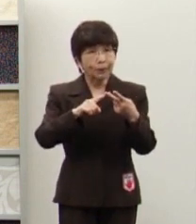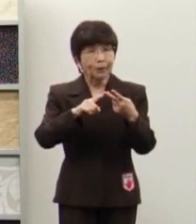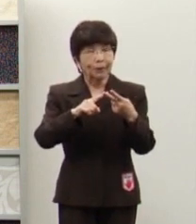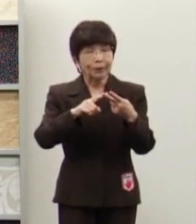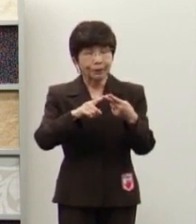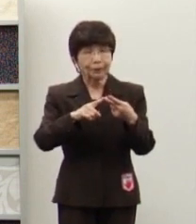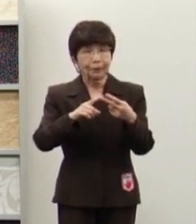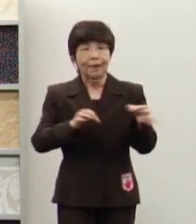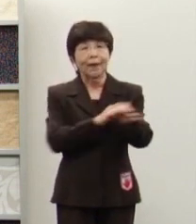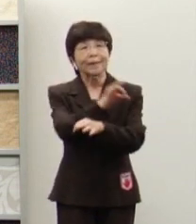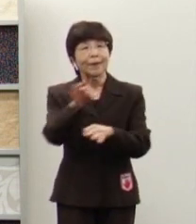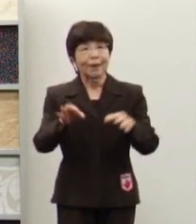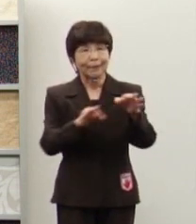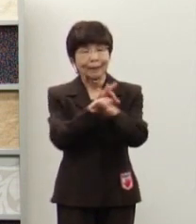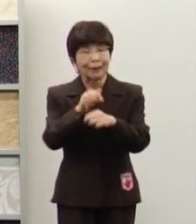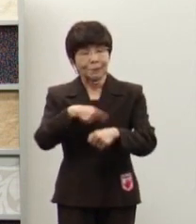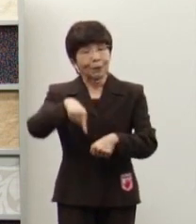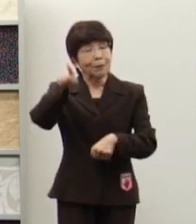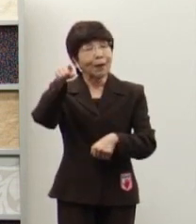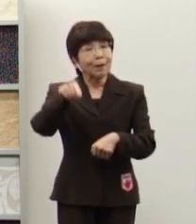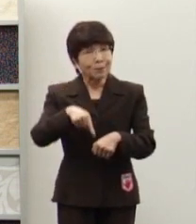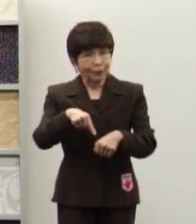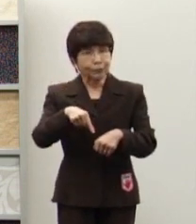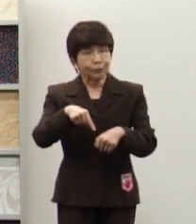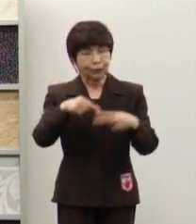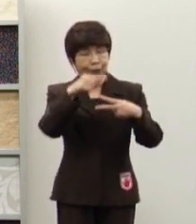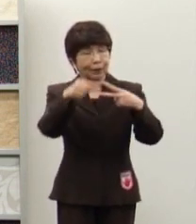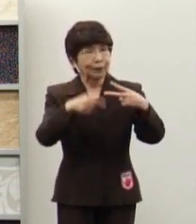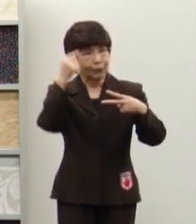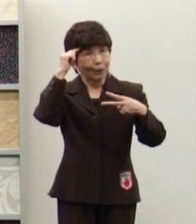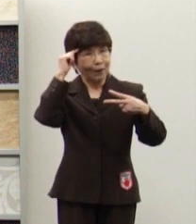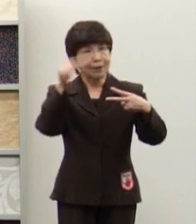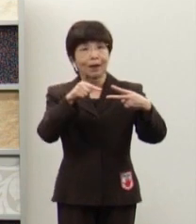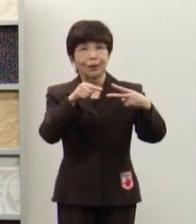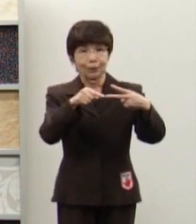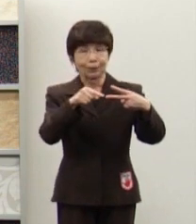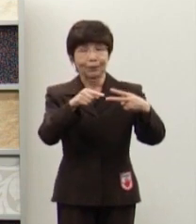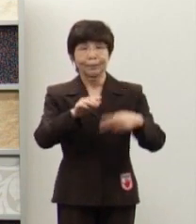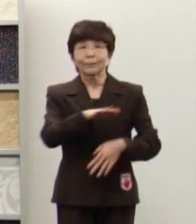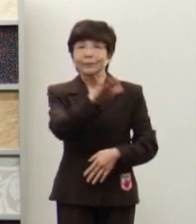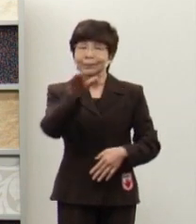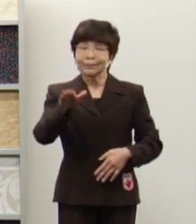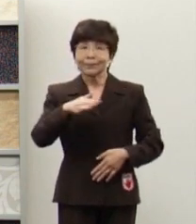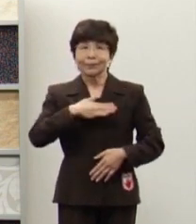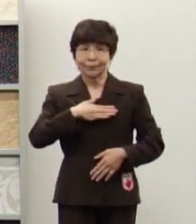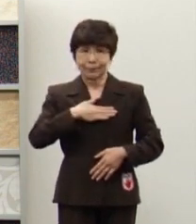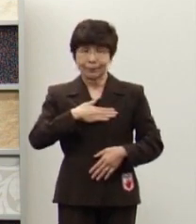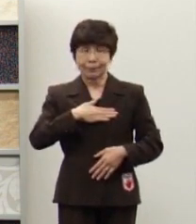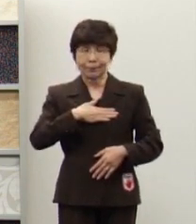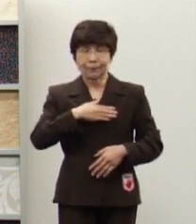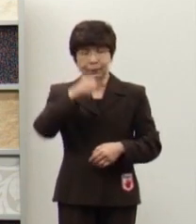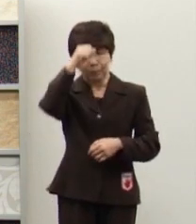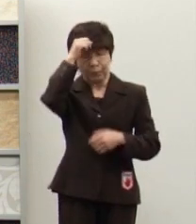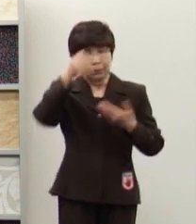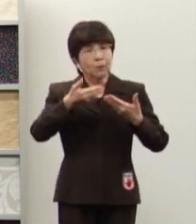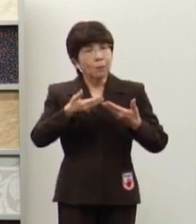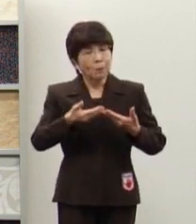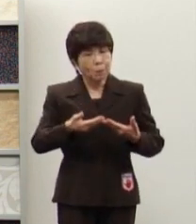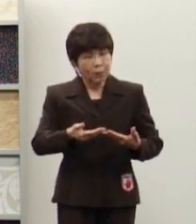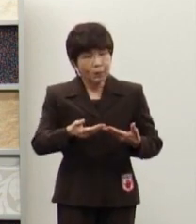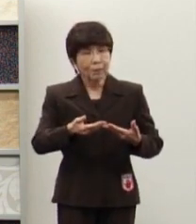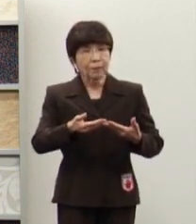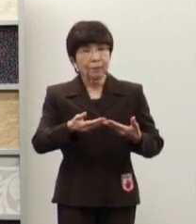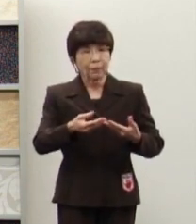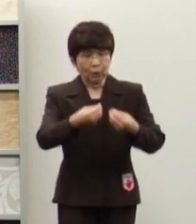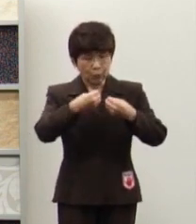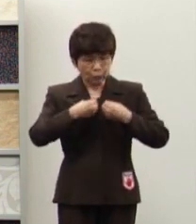照準を合わせてまいりたいと考えます。申し上げるまでもなく、重症化リスクの高い、お年寄り